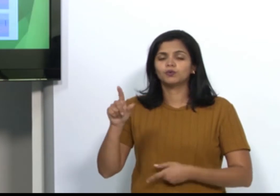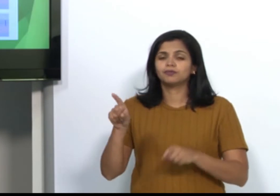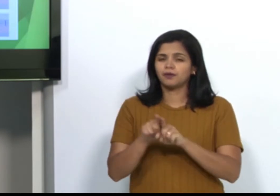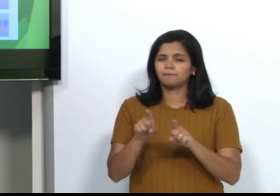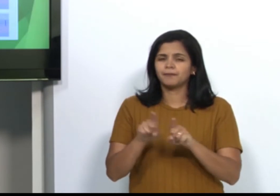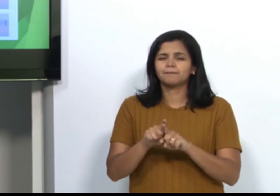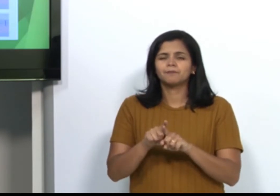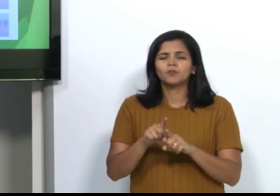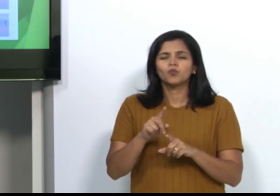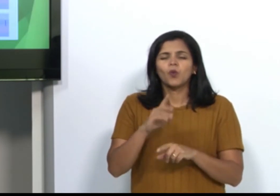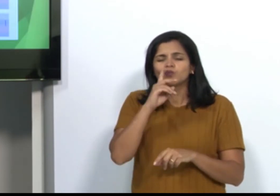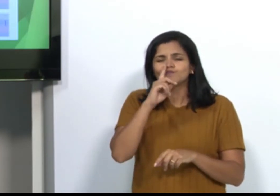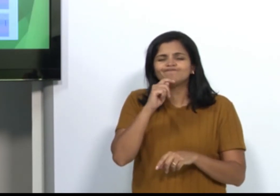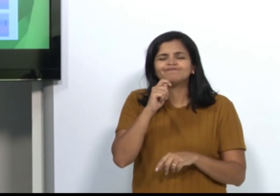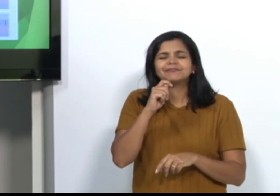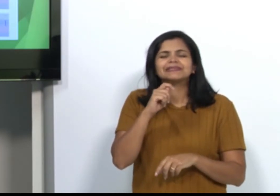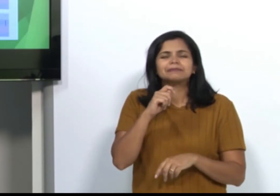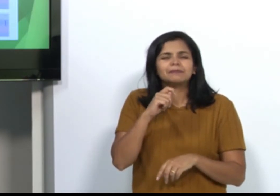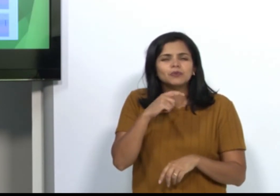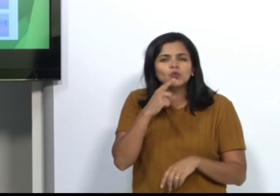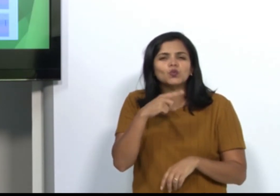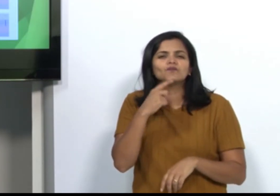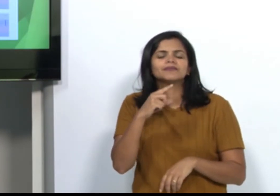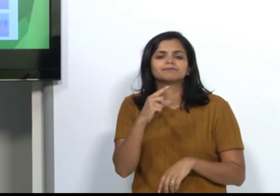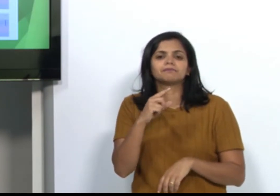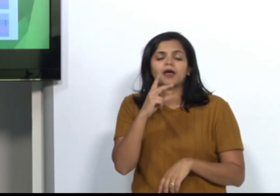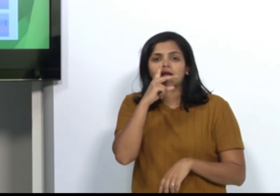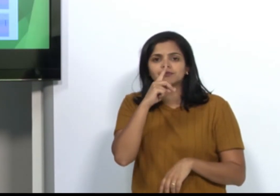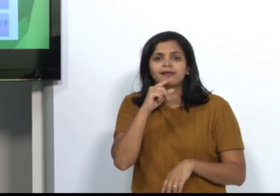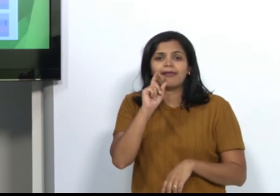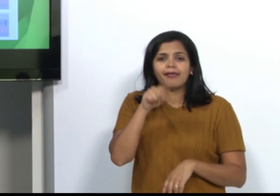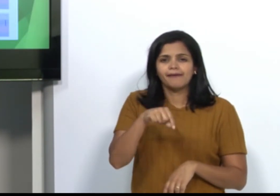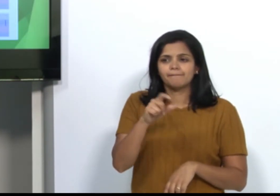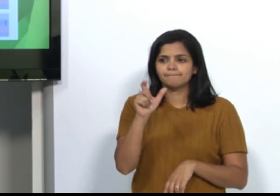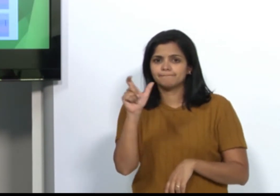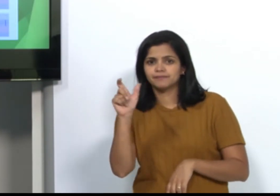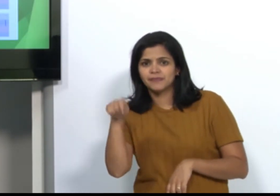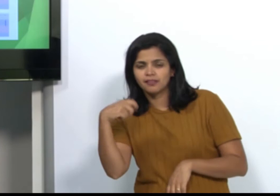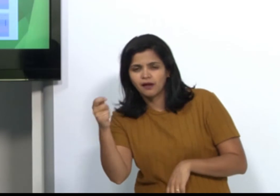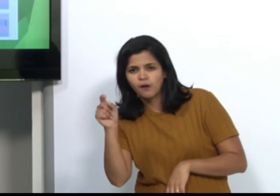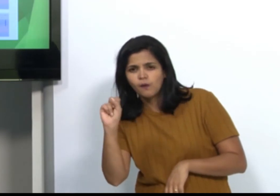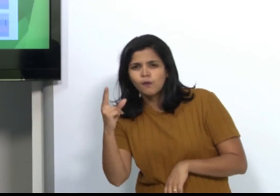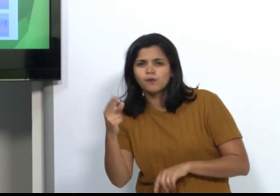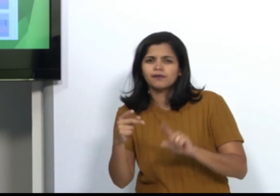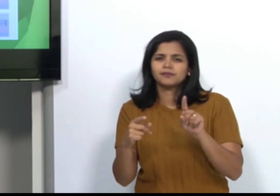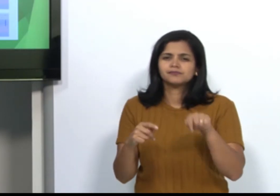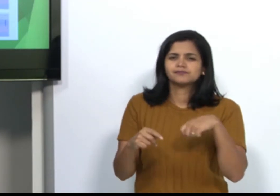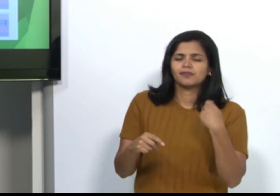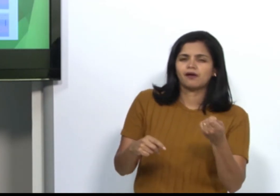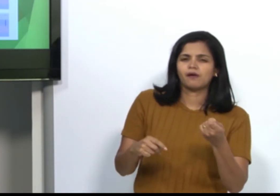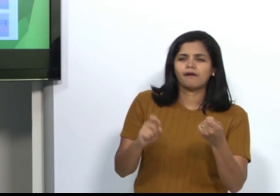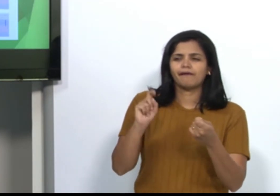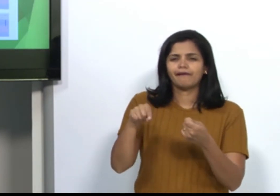Outro sinal utilizado também. Caso você tenha uma palavra, um sinal, por exemplo,